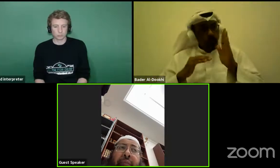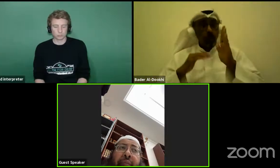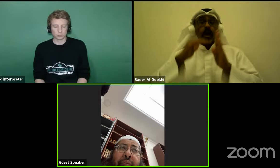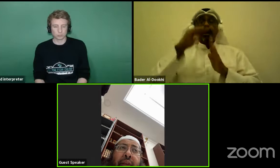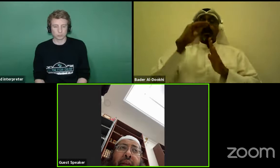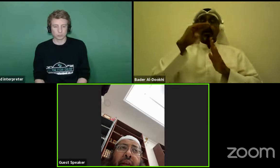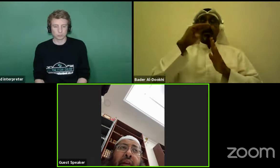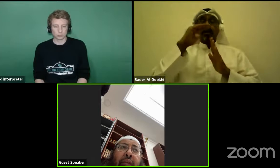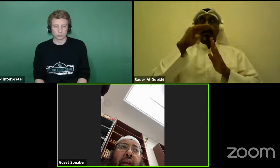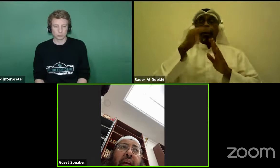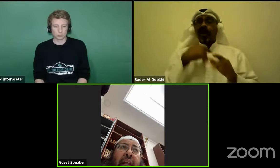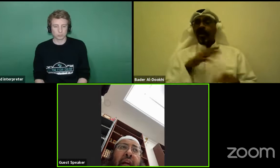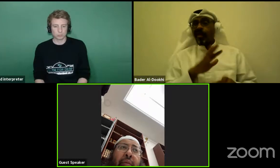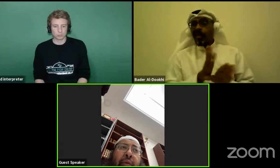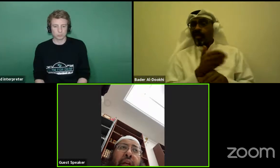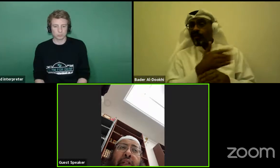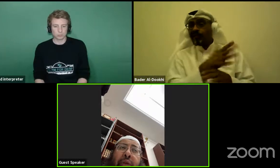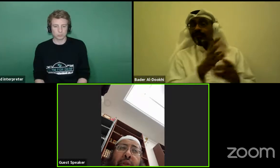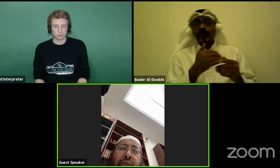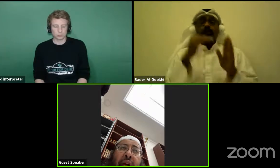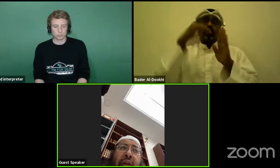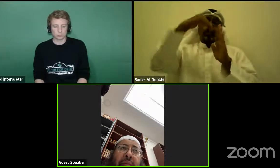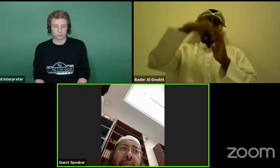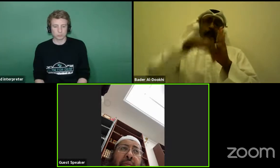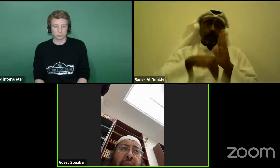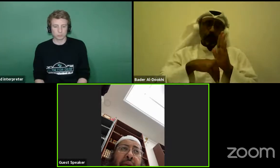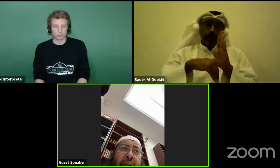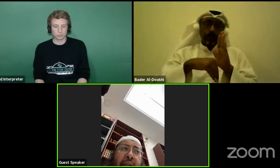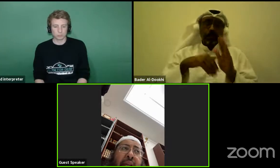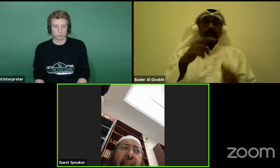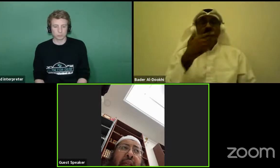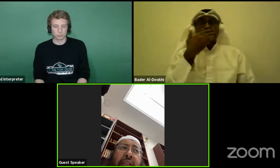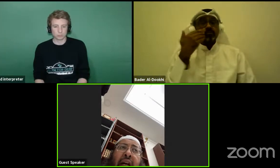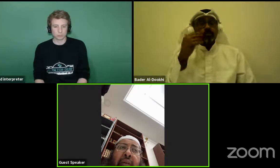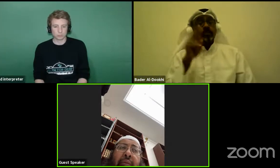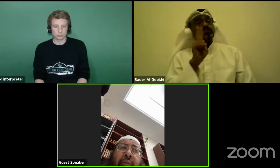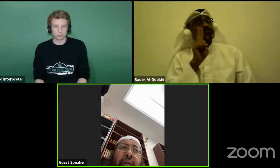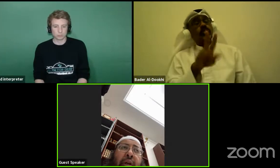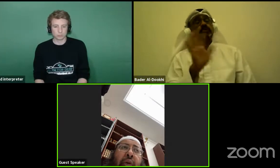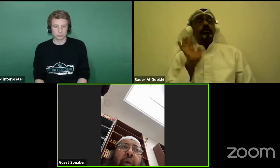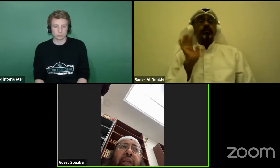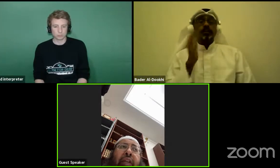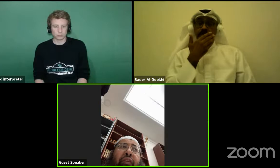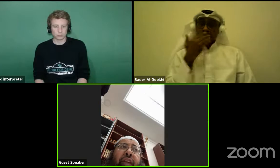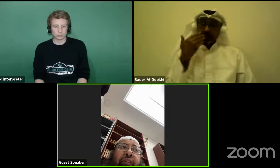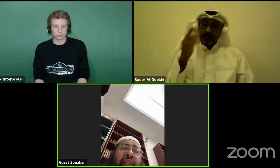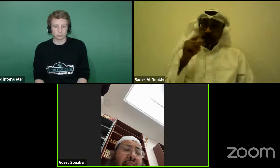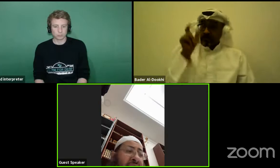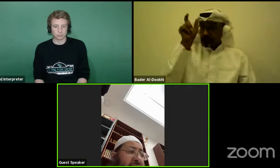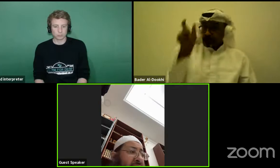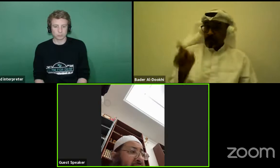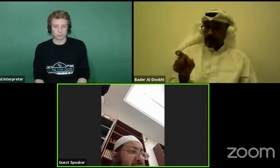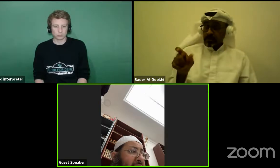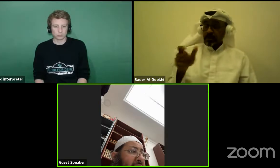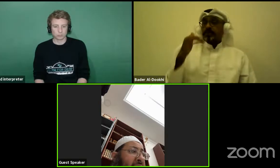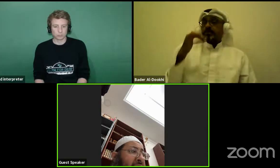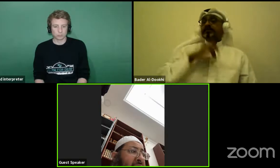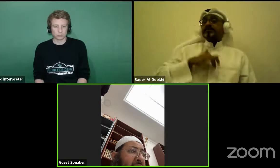بالمعصية. فهذا أمر يجده الصائم، إذا صام وجد في